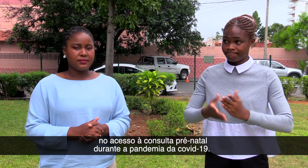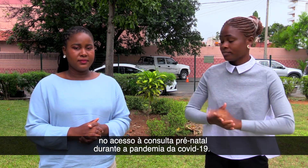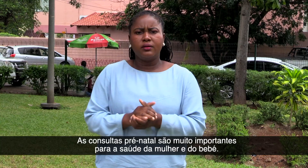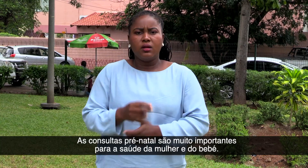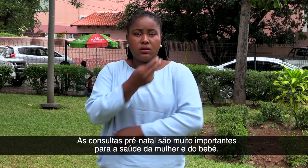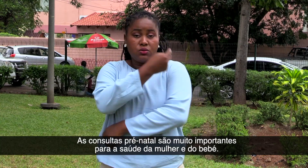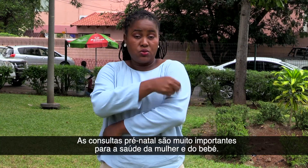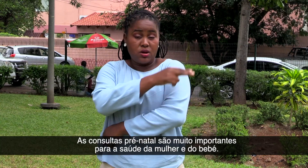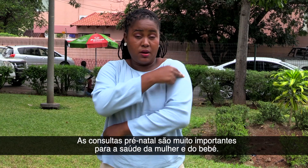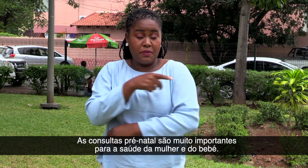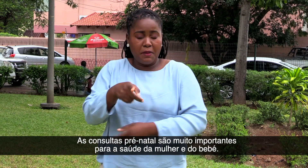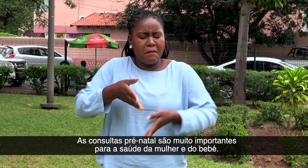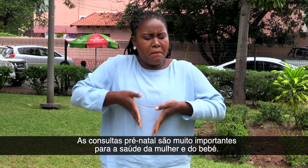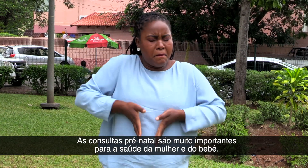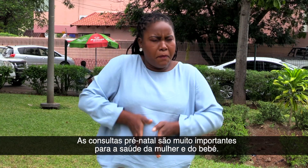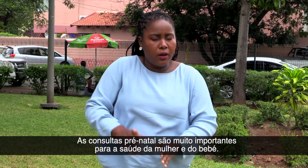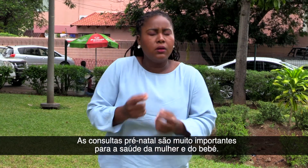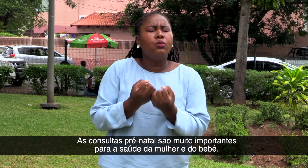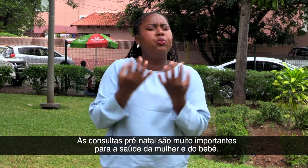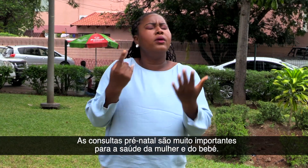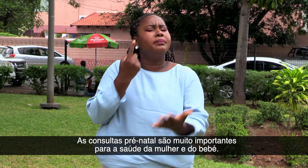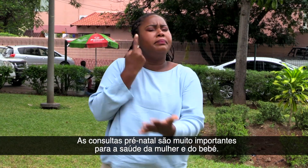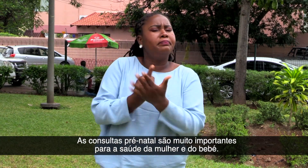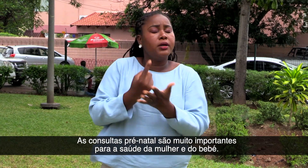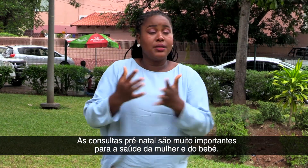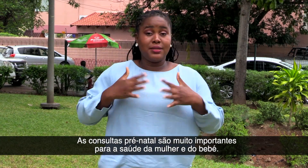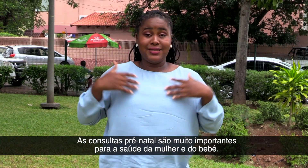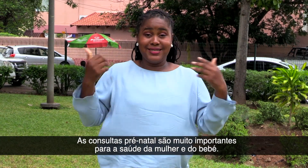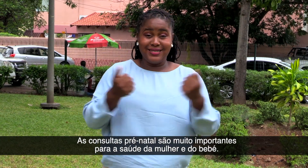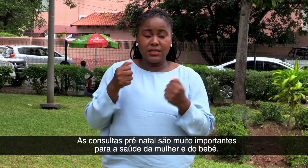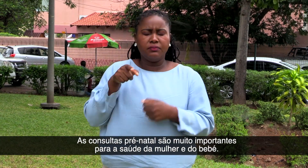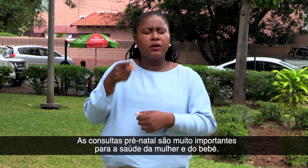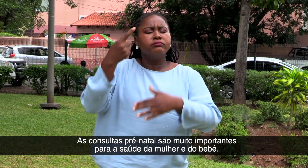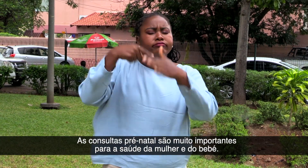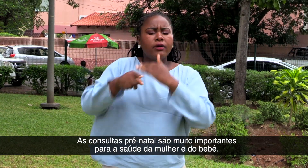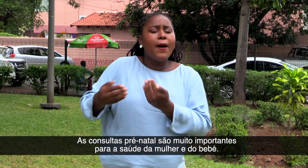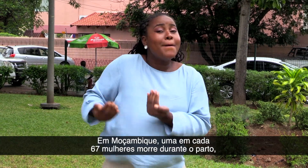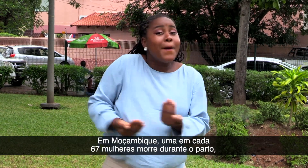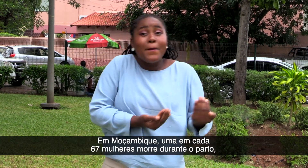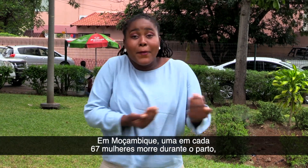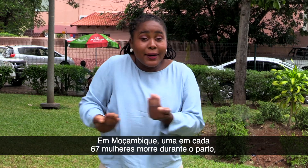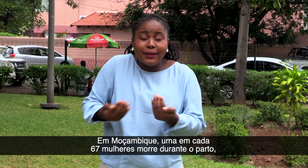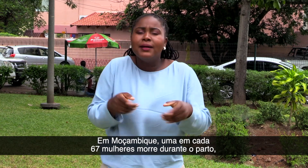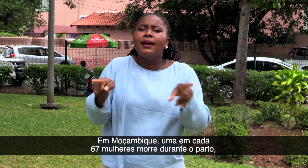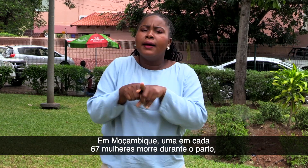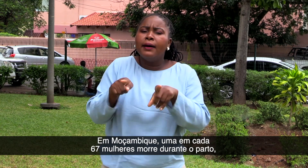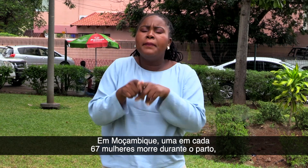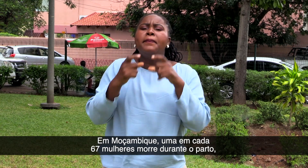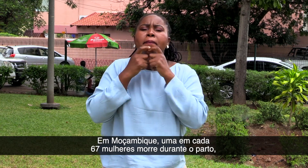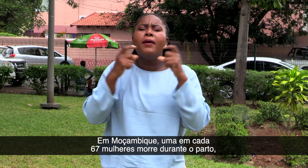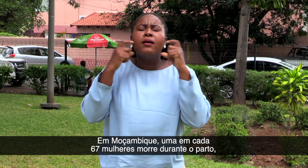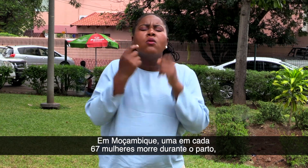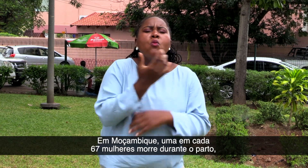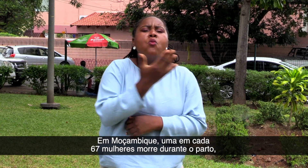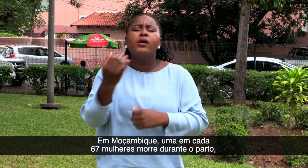-19. As consultas pré-natal são muito importantes para a saúde da mulher e do bebê. Em Moçambique, uma em